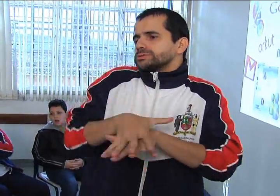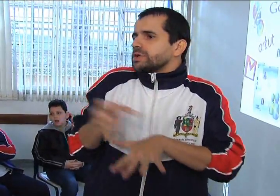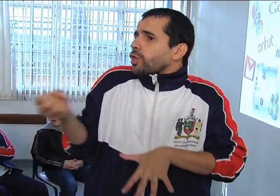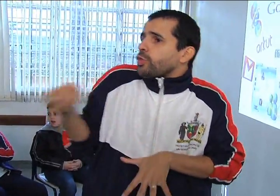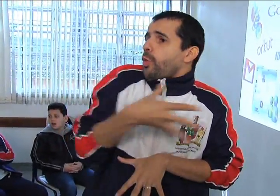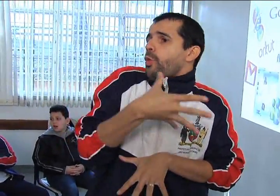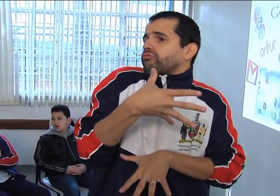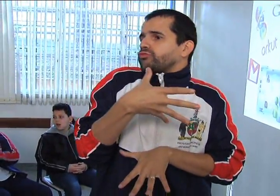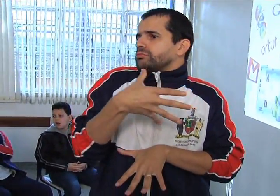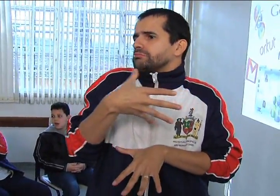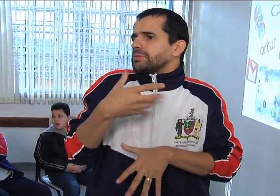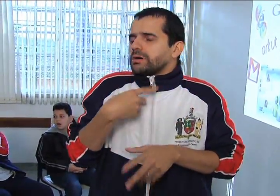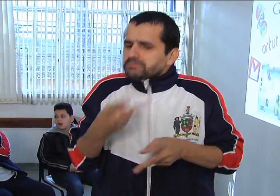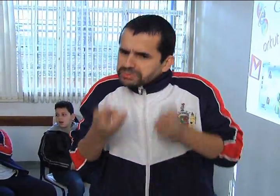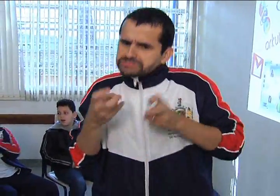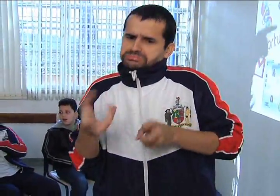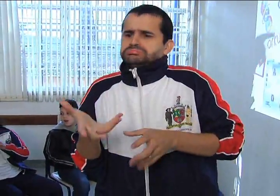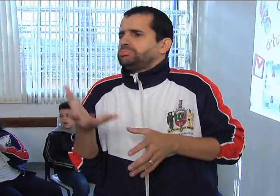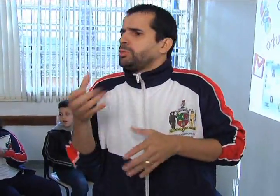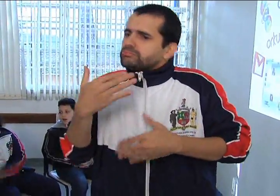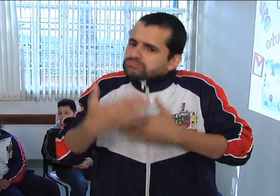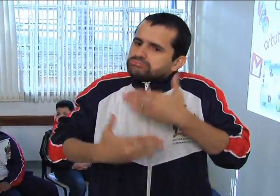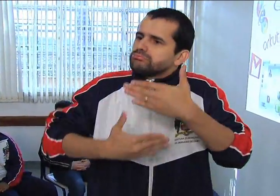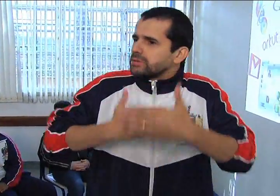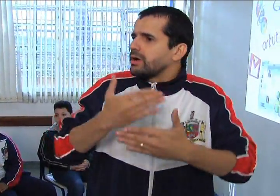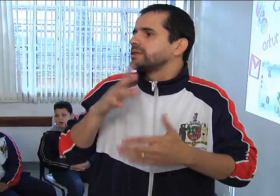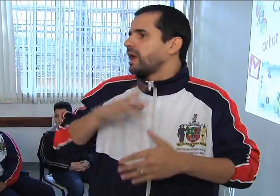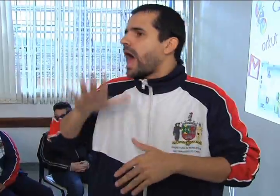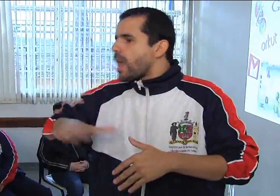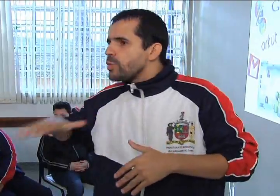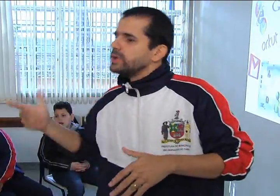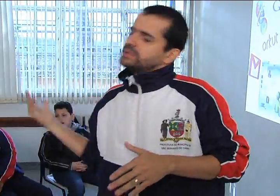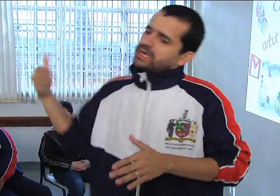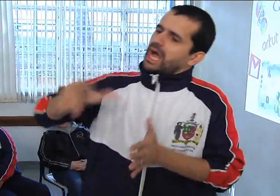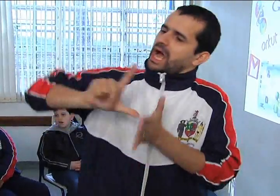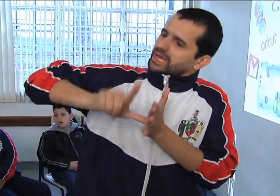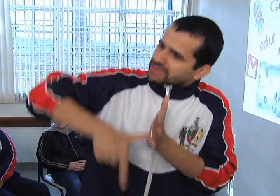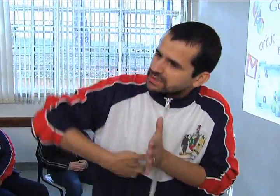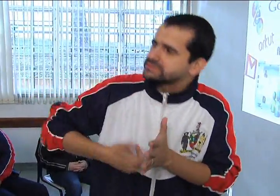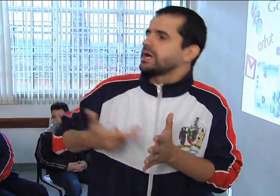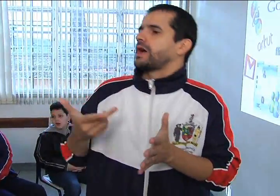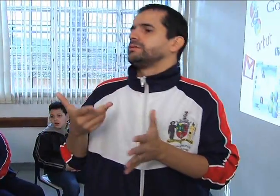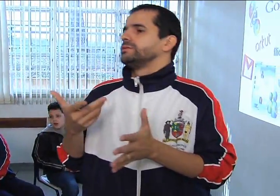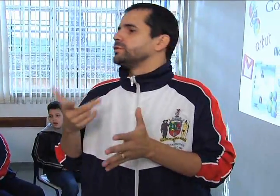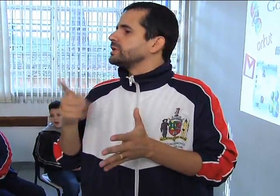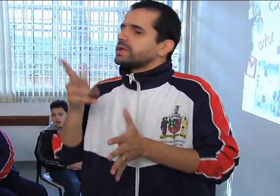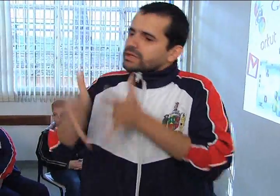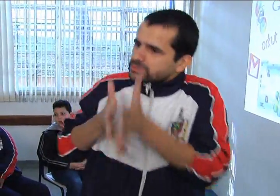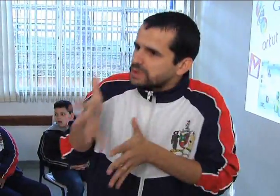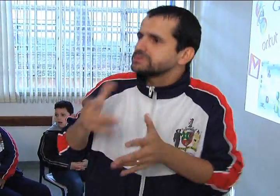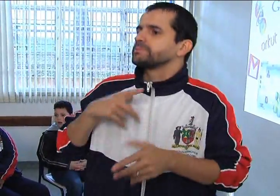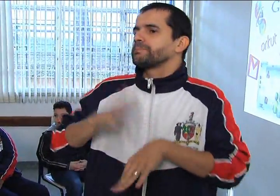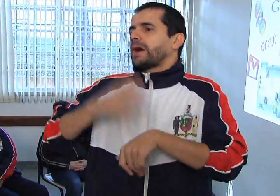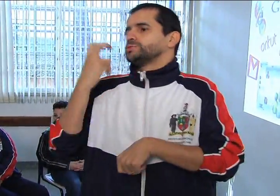nova, a inclusão é muito nova. Então é muito difícil o desenvolvimento dos alunos, dá